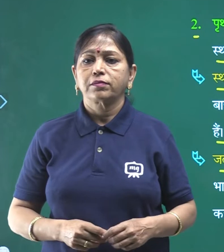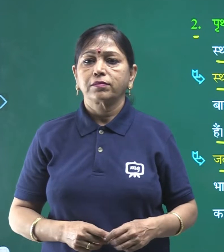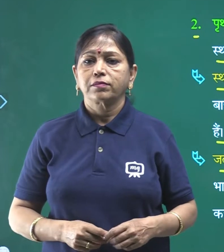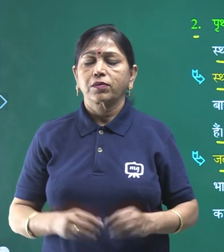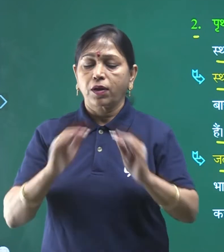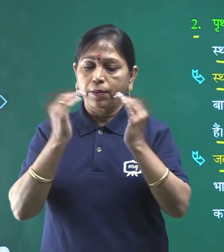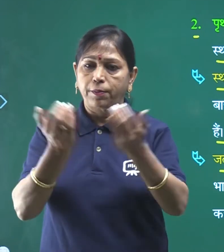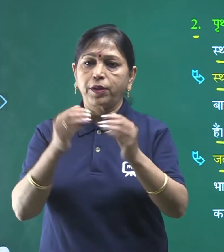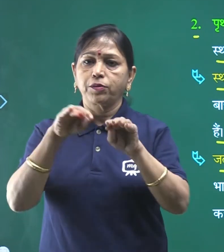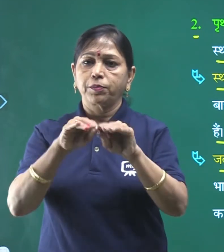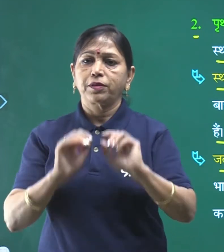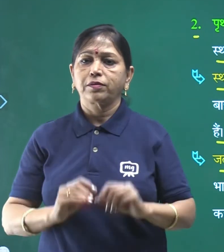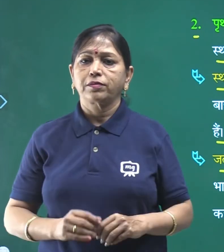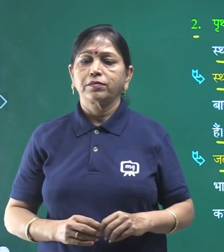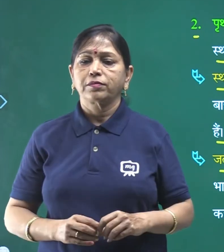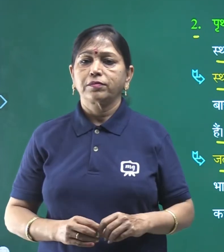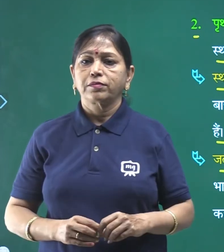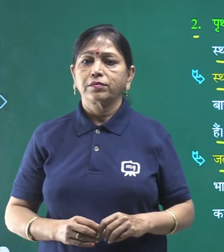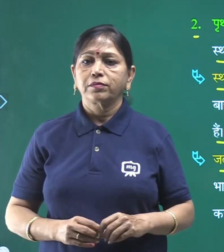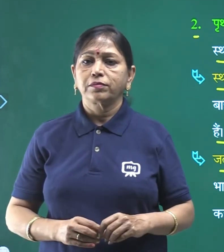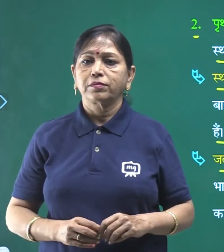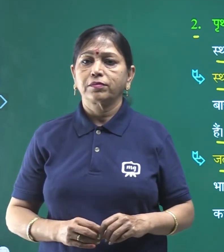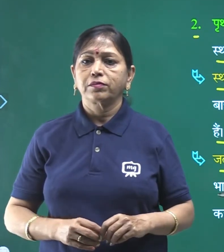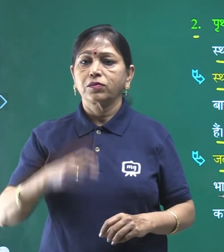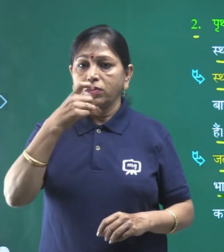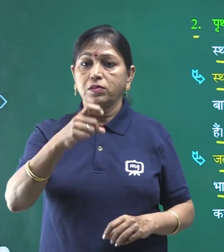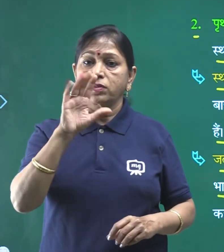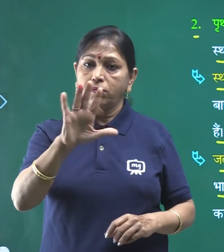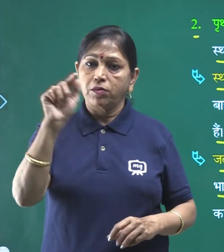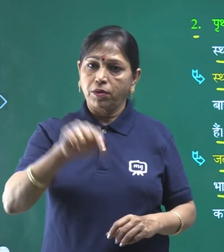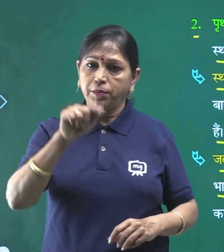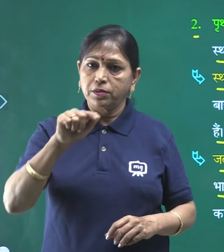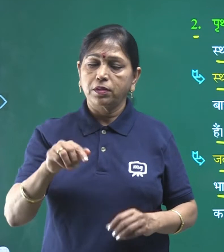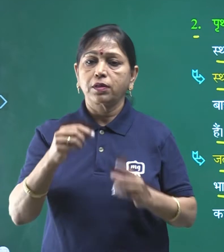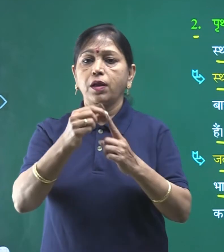इस पृथ्वी पर 75 प्रतिशत भाजपा